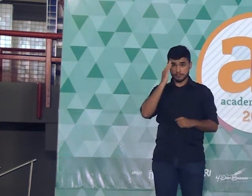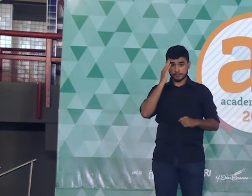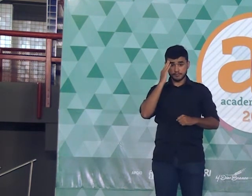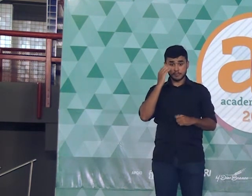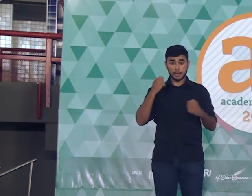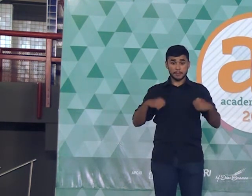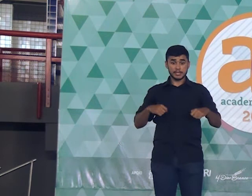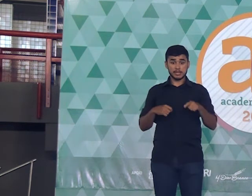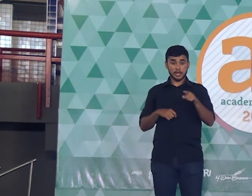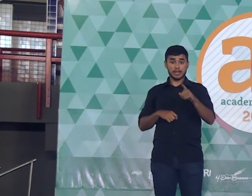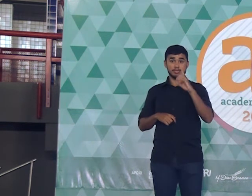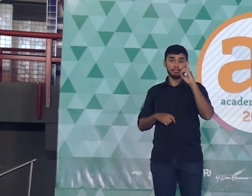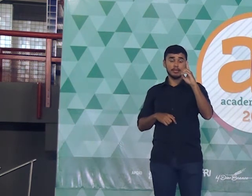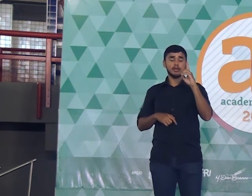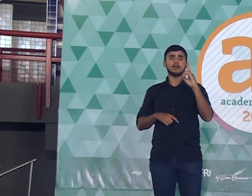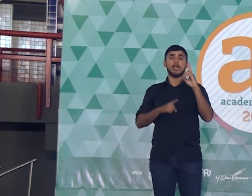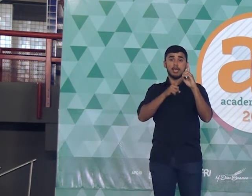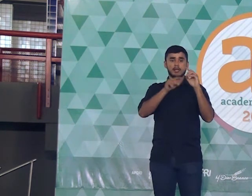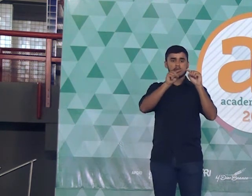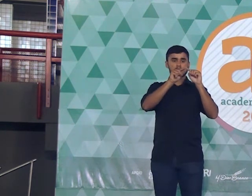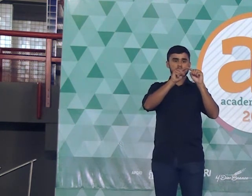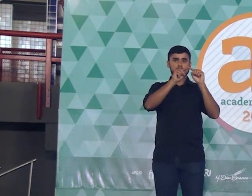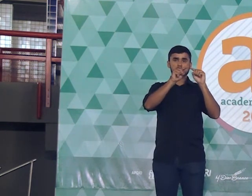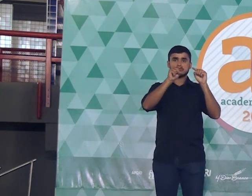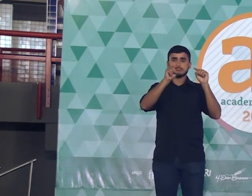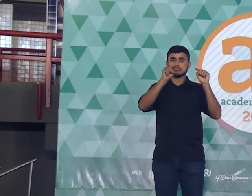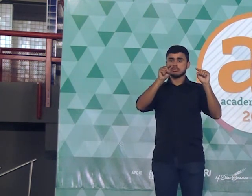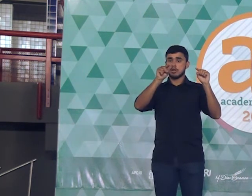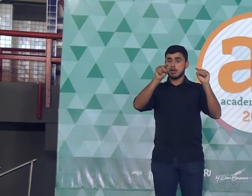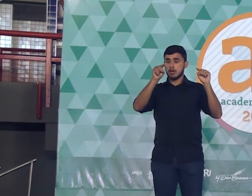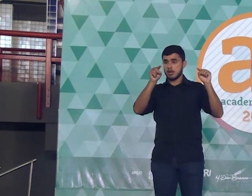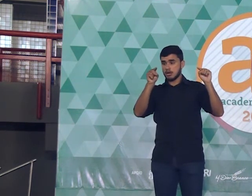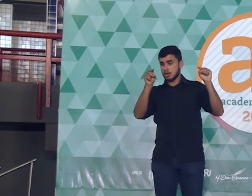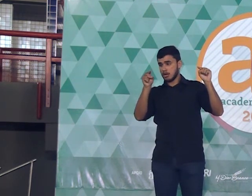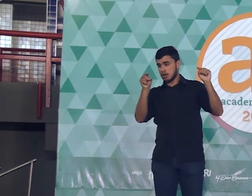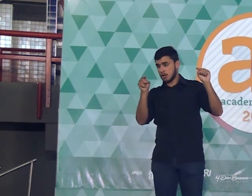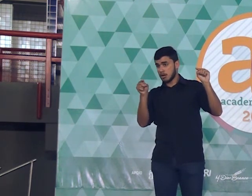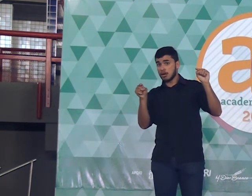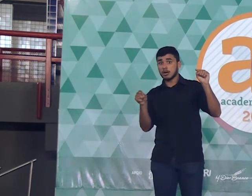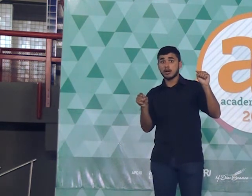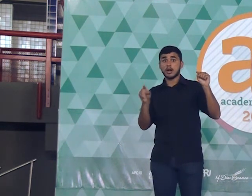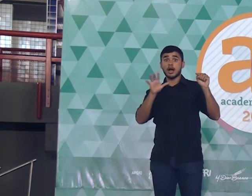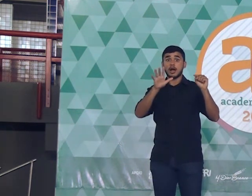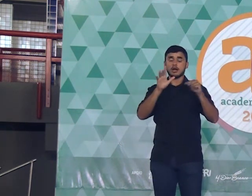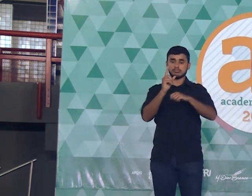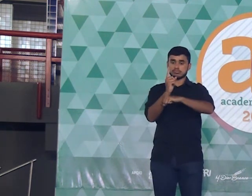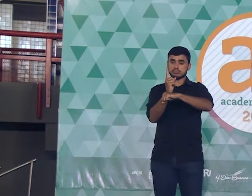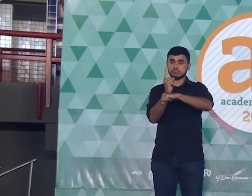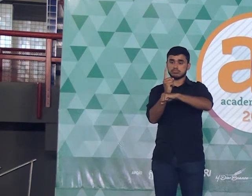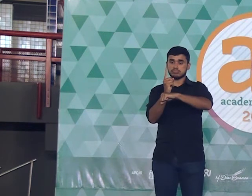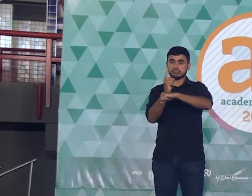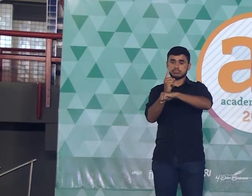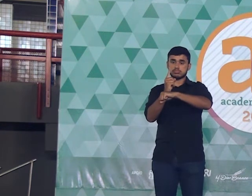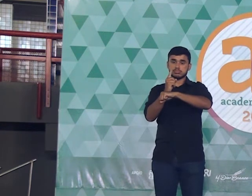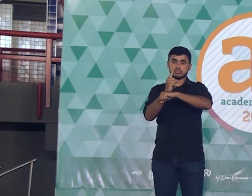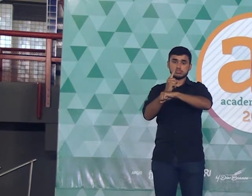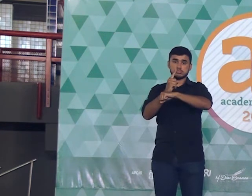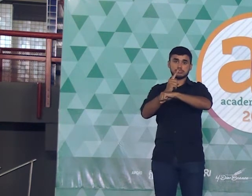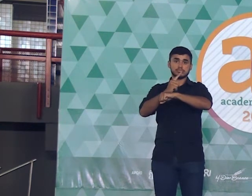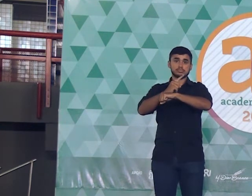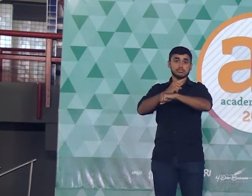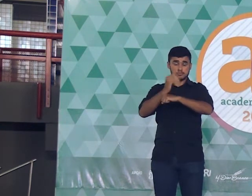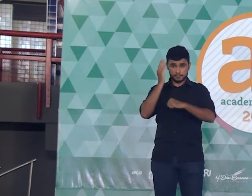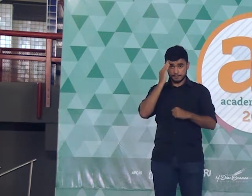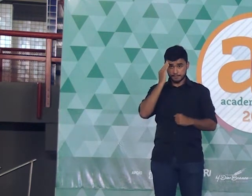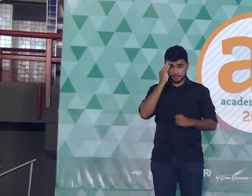correto é o D. À medida que você vai fazendo mais força no freio, a velocidade vai diminuindo cada vez com mais